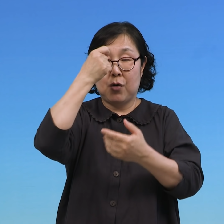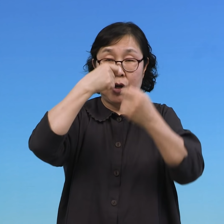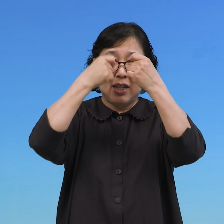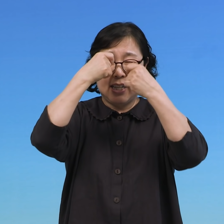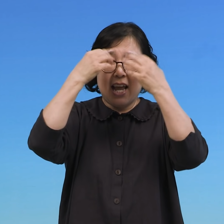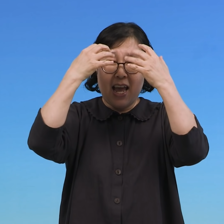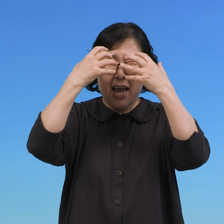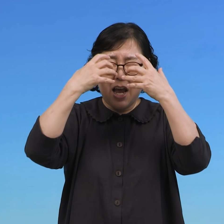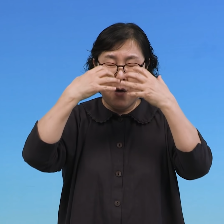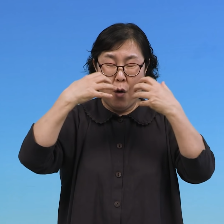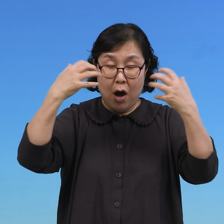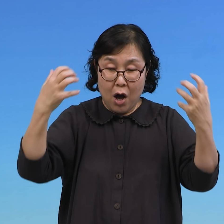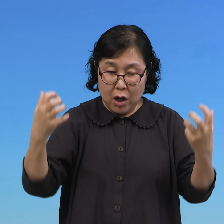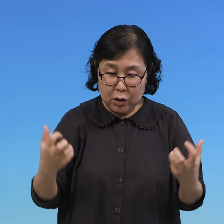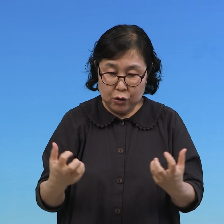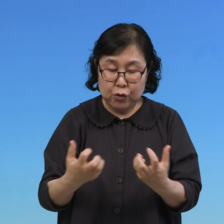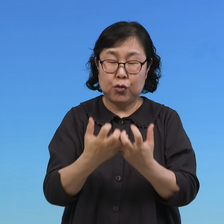채워 주소서.